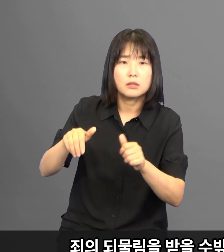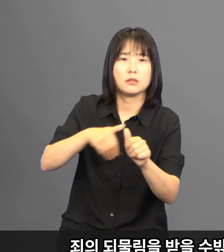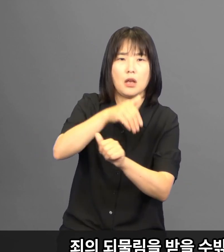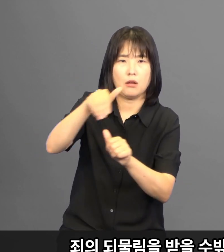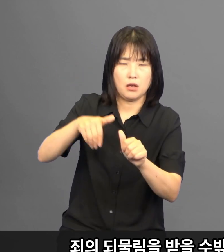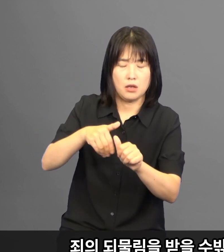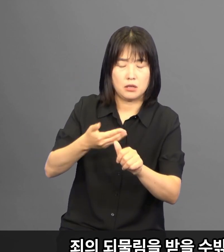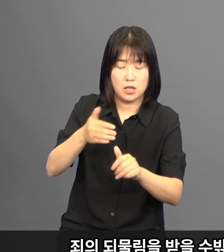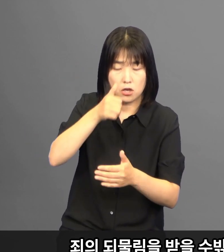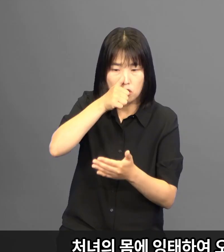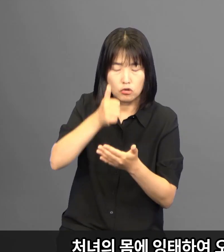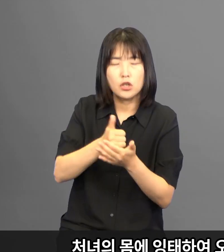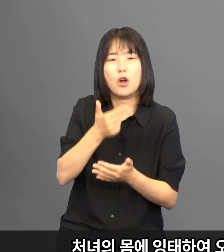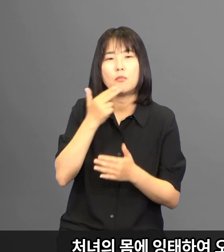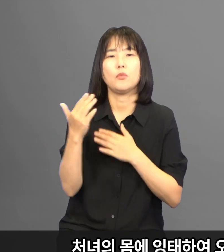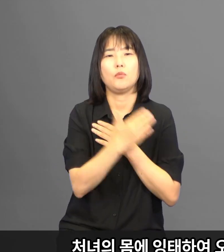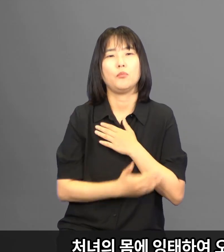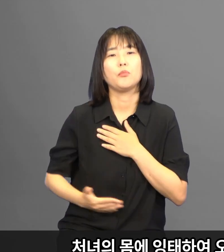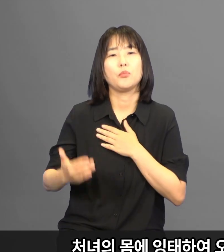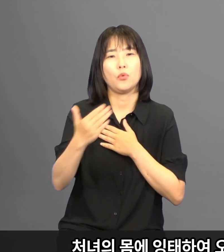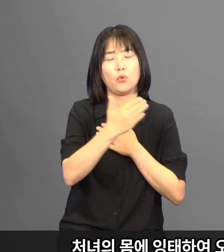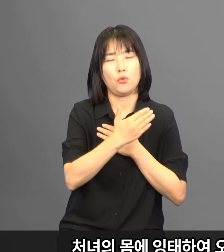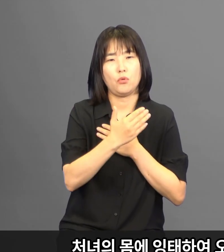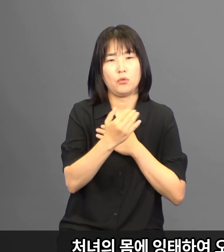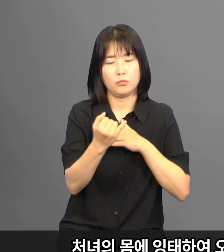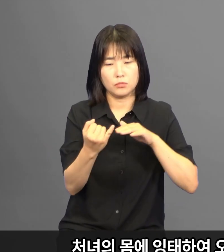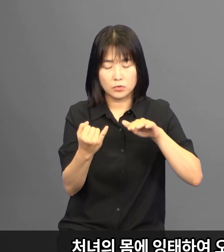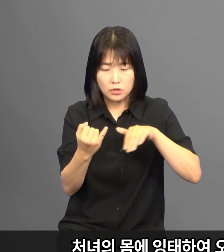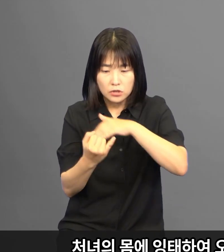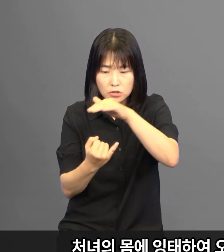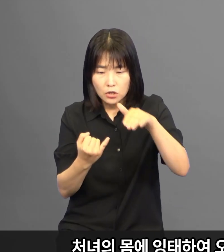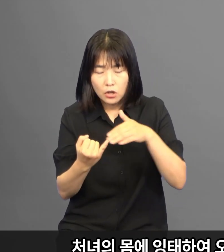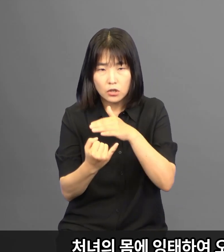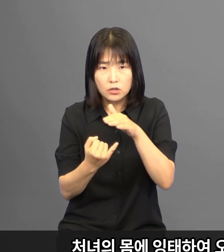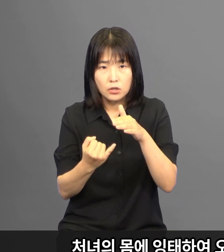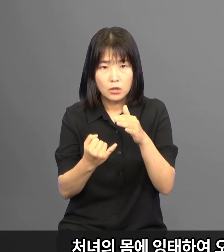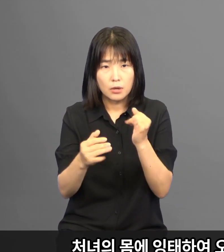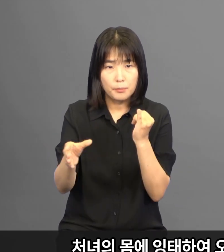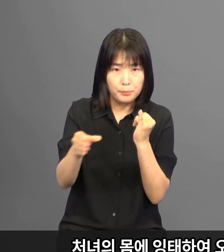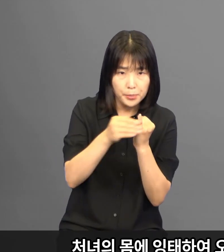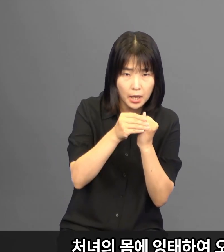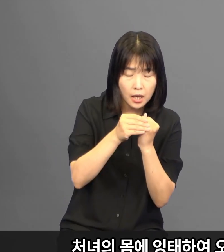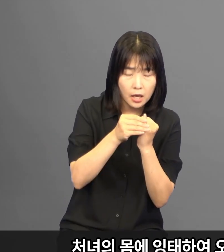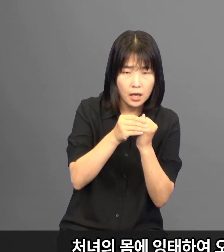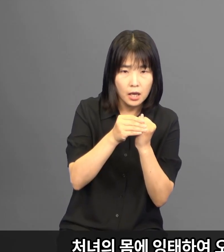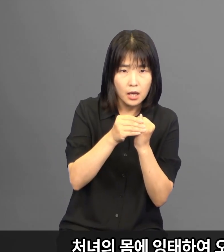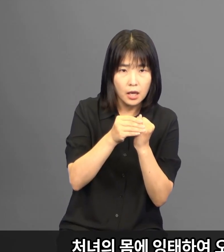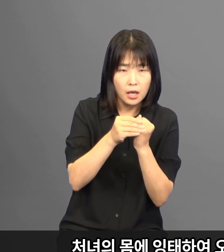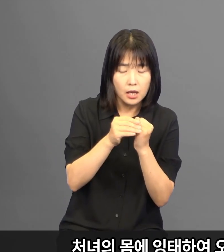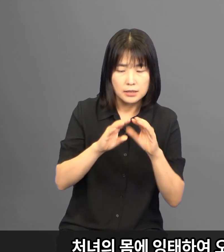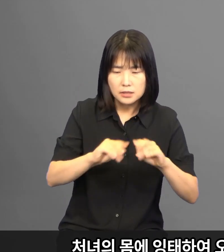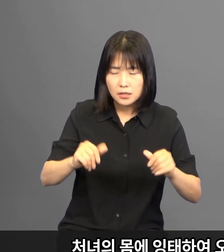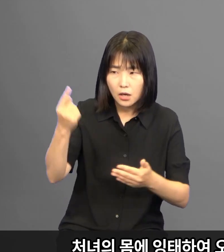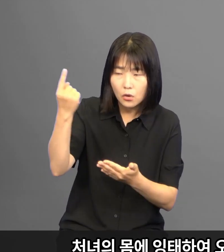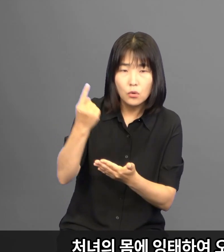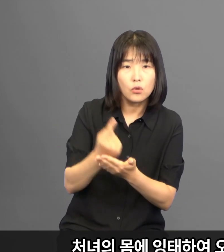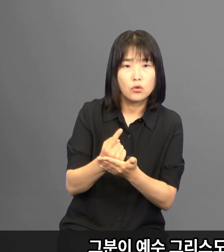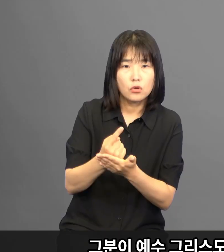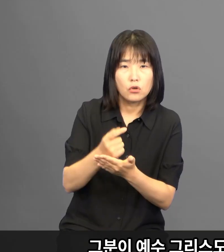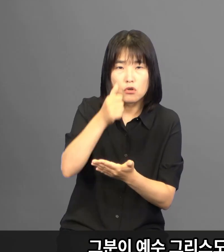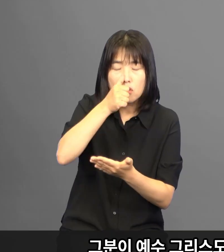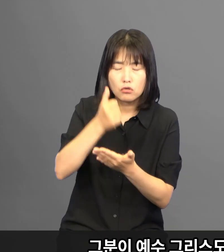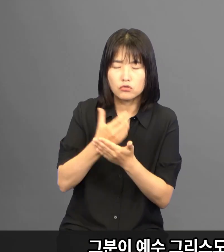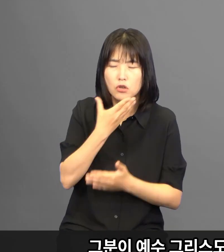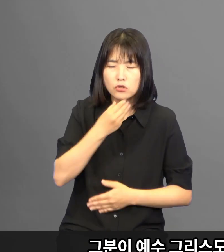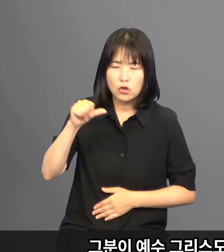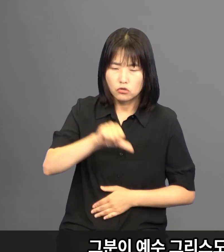몸으로 처녀의 몸에 잉태하여 오셔서 죄의 이 저주를 끊으신